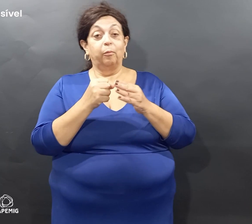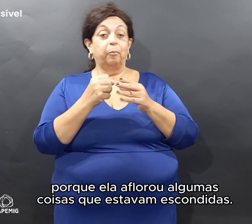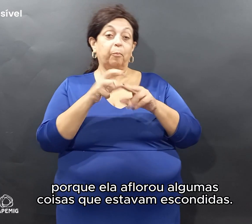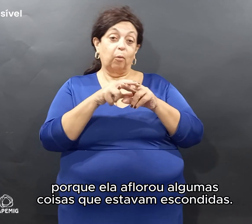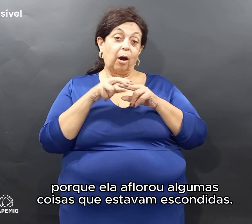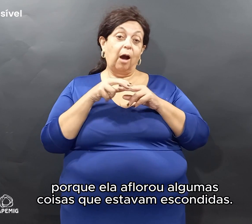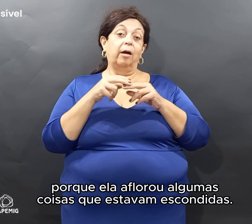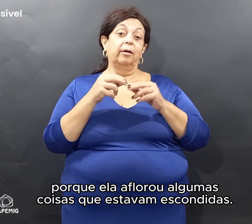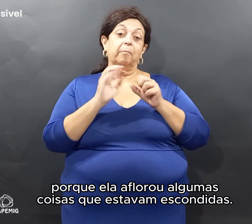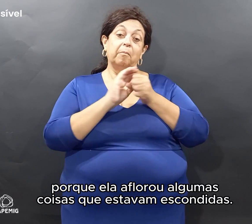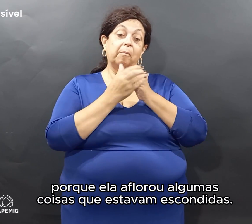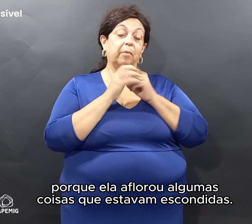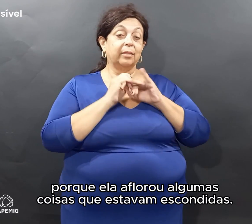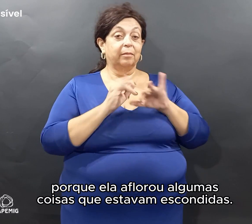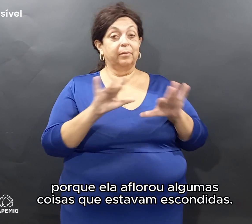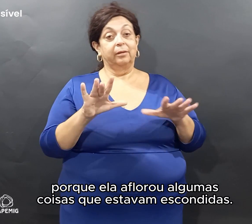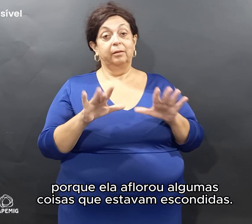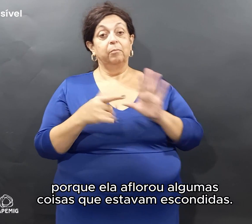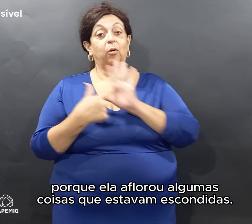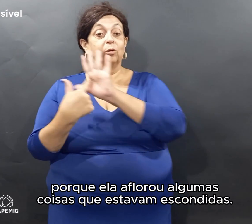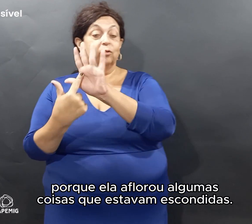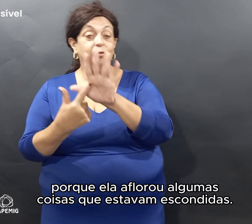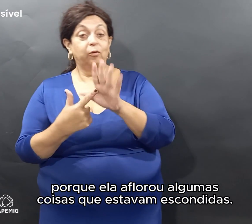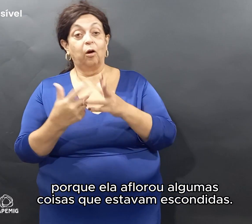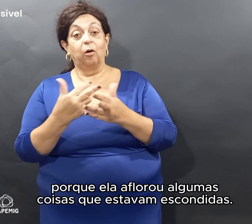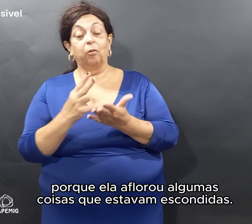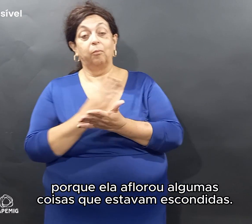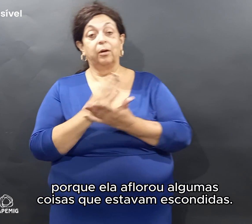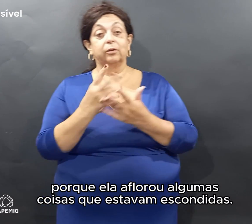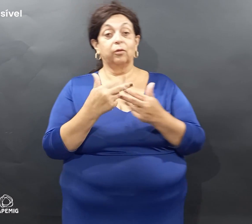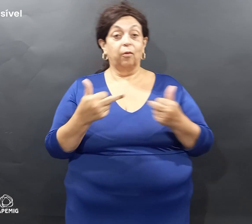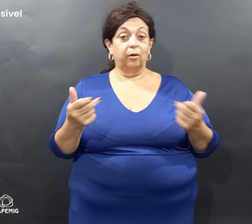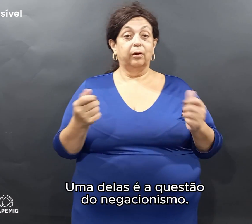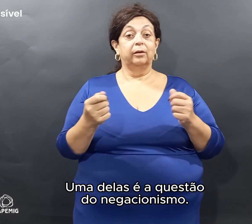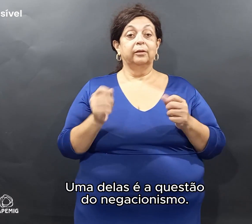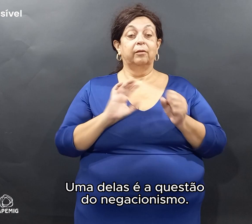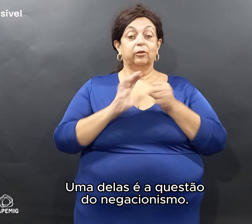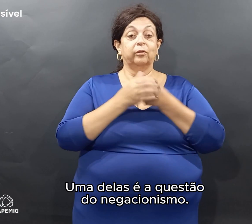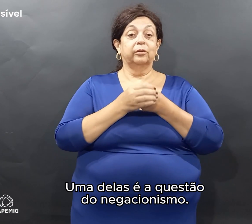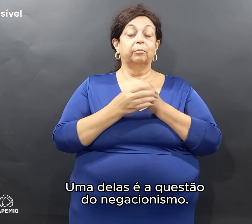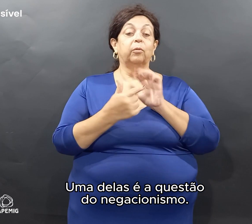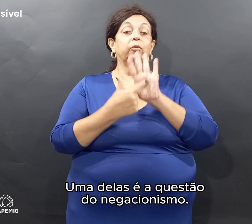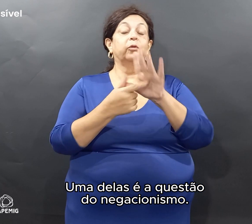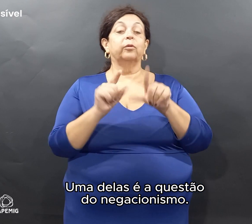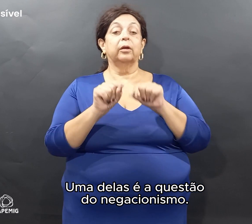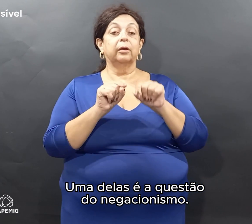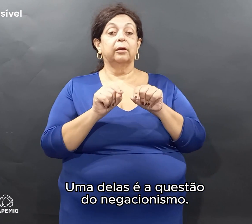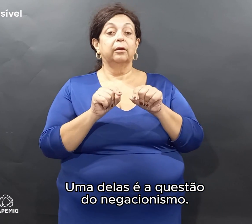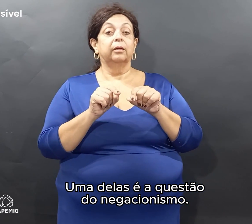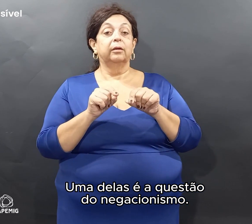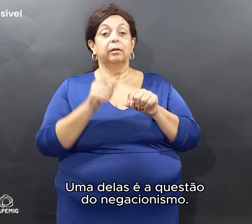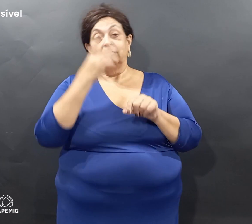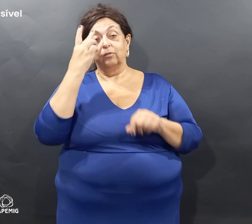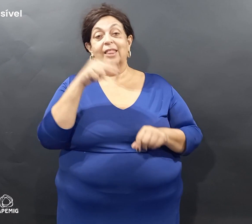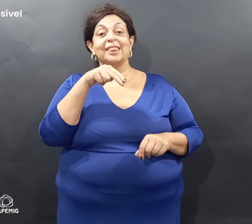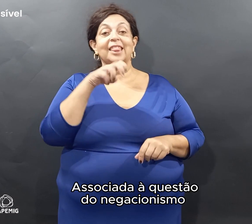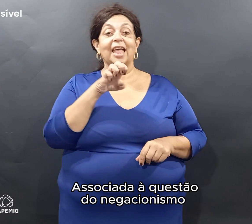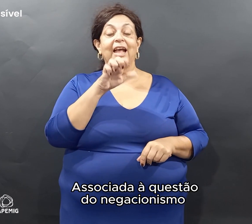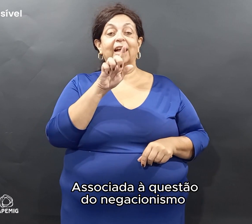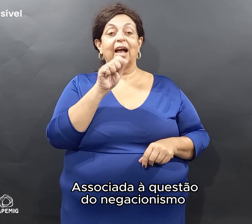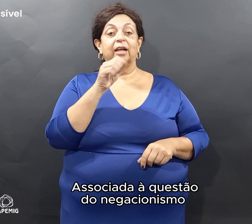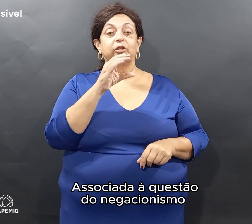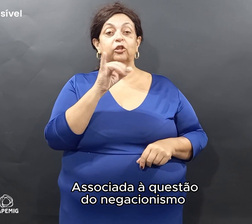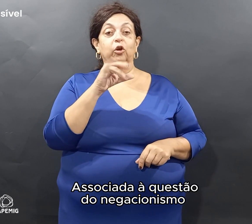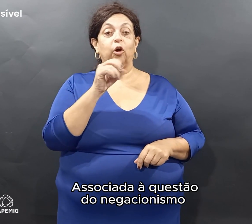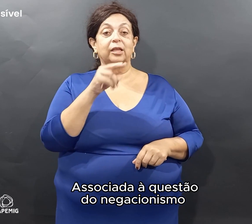pandemia, porque ela aflorou algumas coisas que estavam escondidas aí, né? Uma delas é a questão do negacionismo.